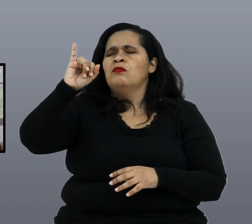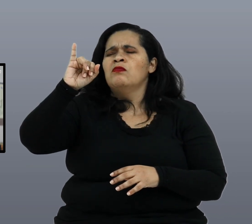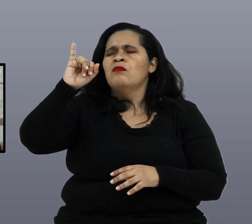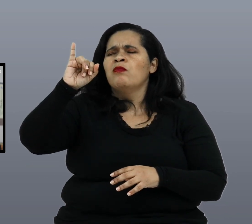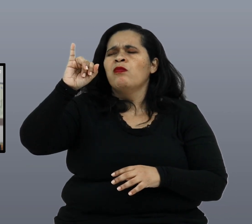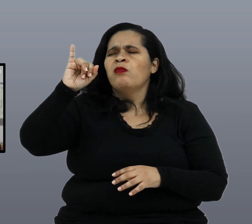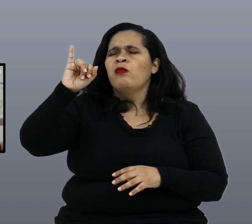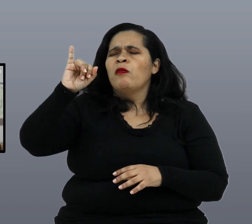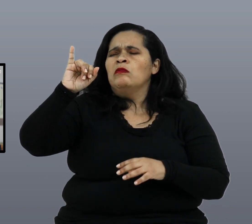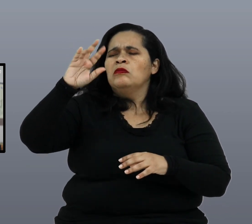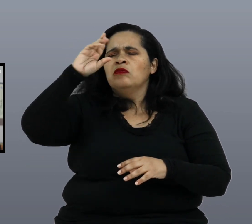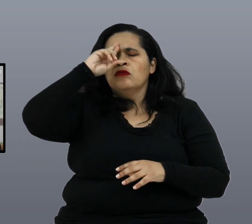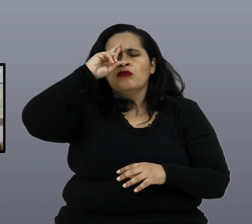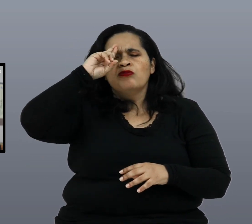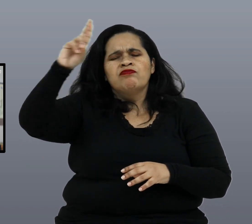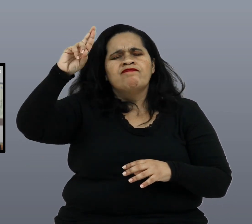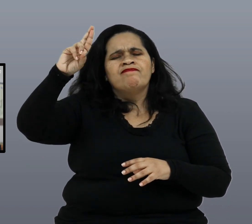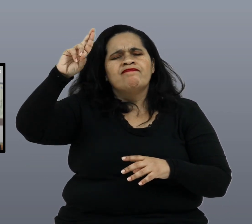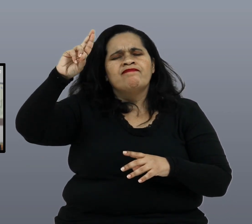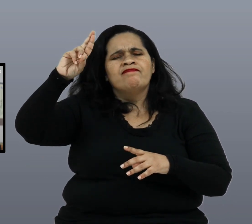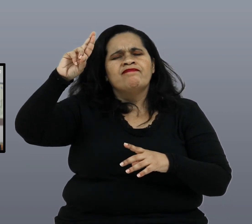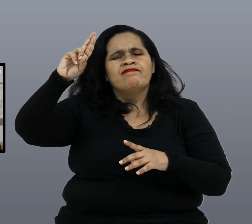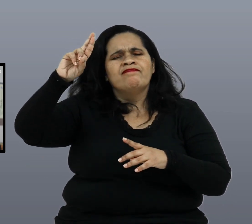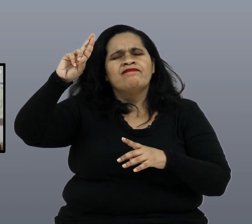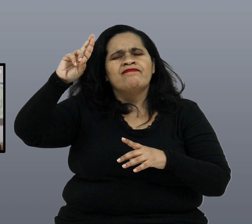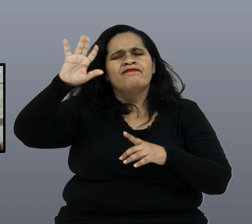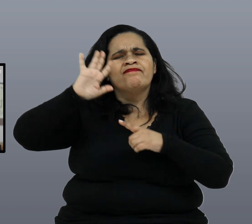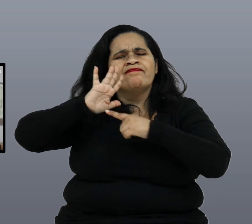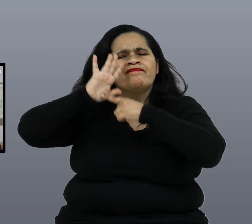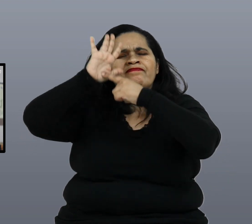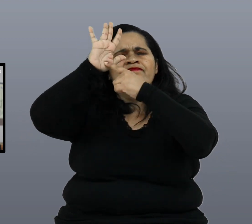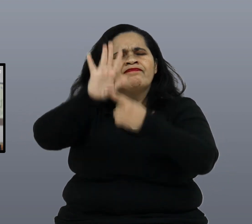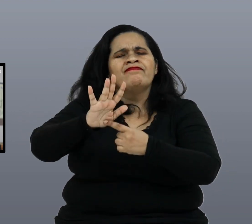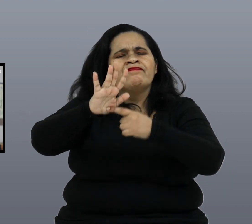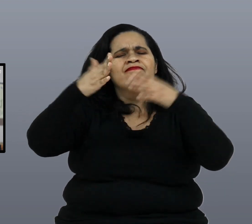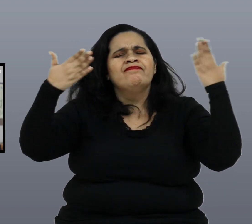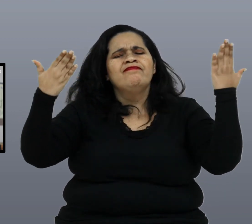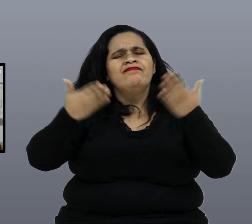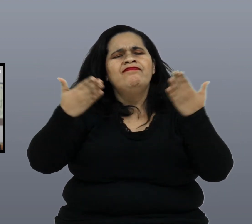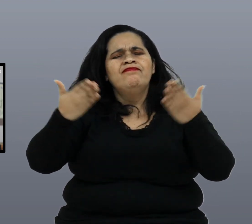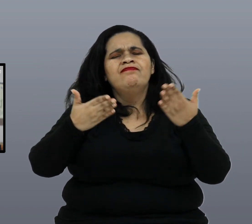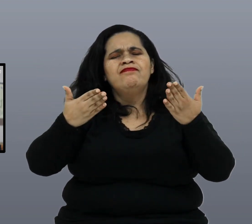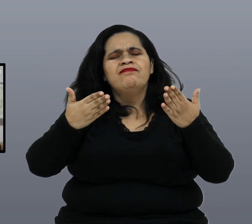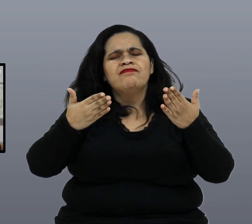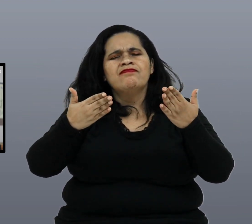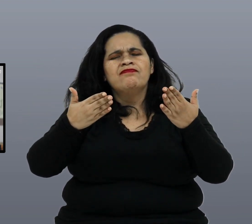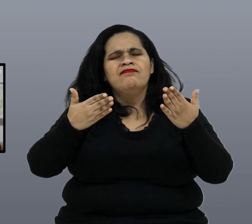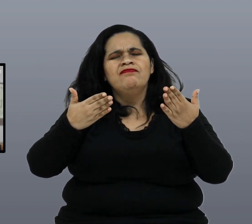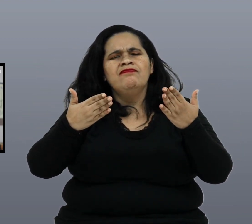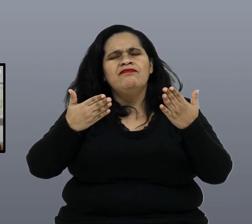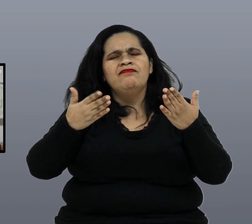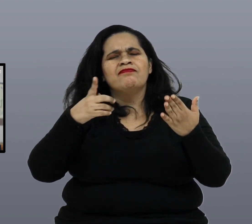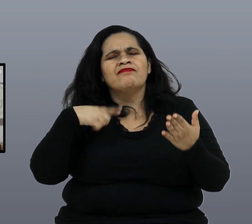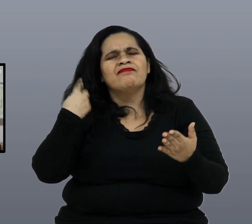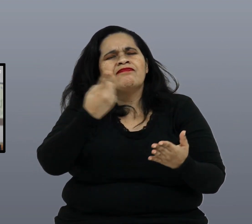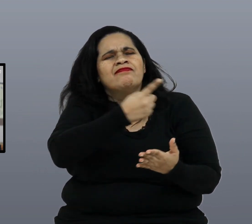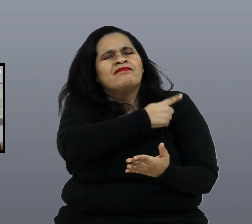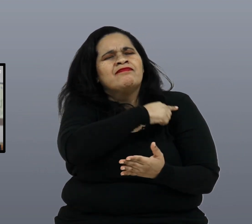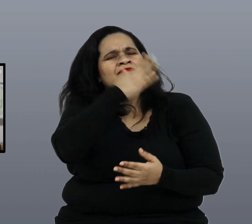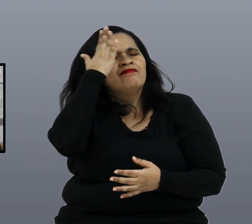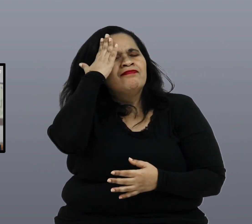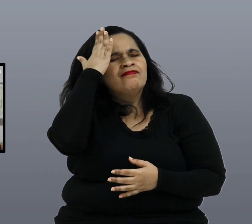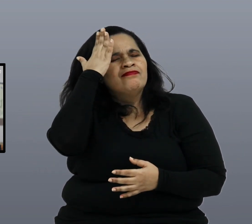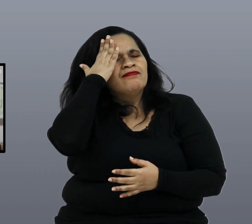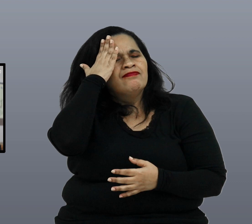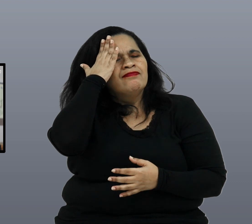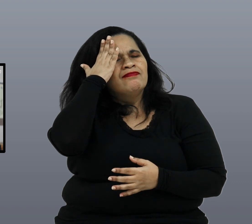o Senhor é apresentado aqui para nós nessa visão como aquele ancião, aquele que tem todo o